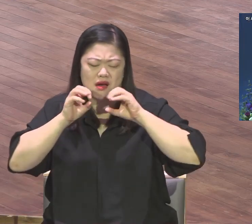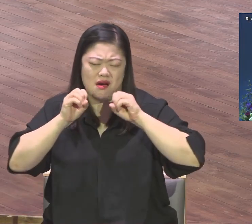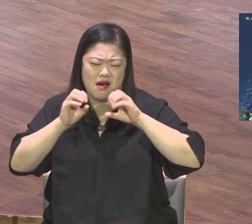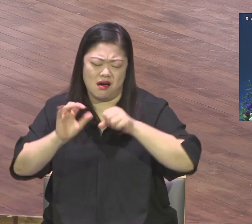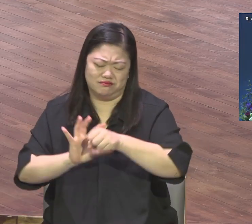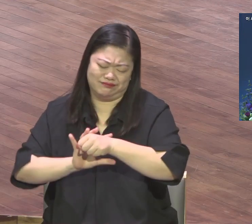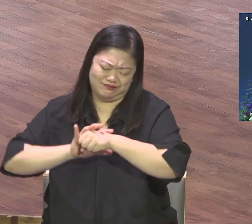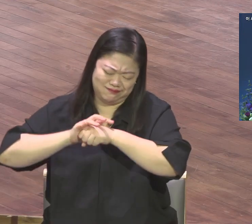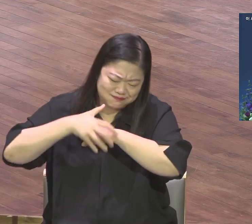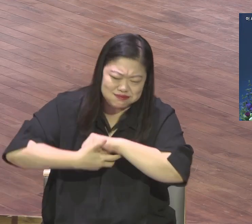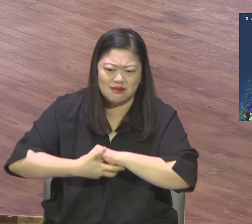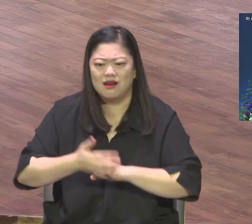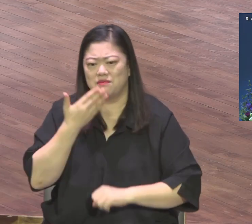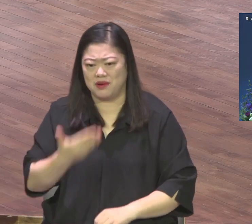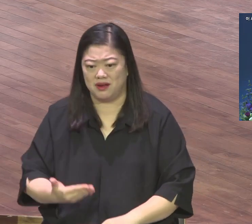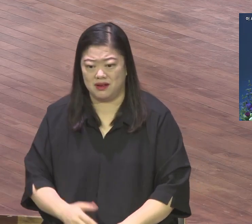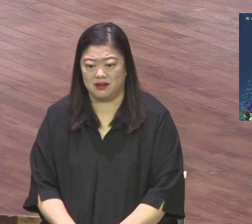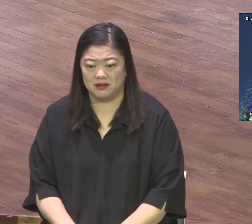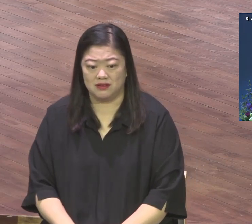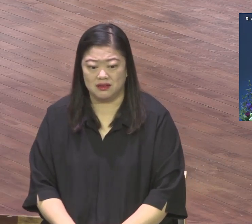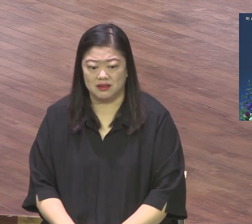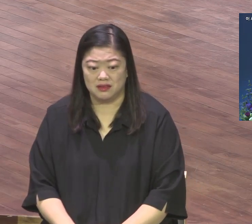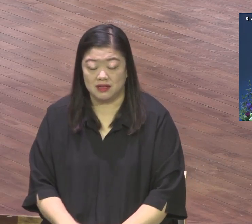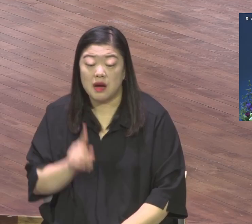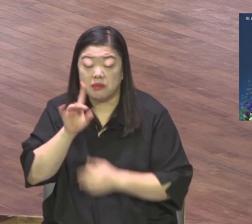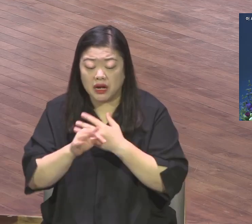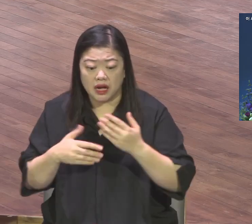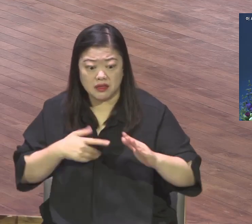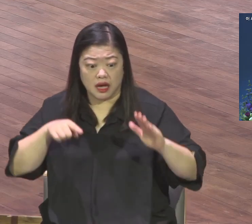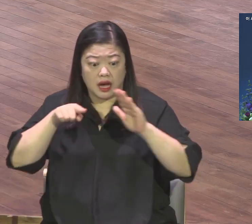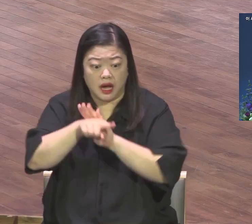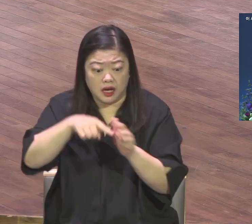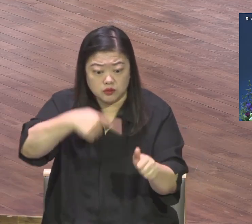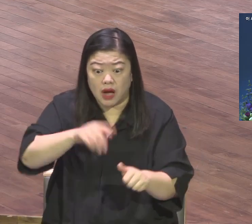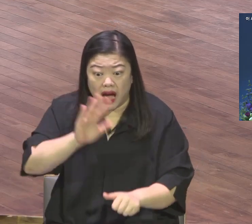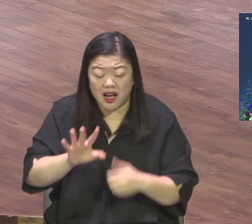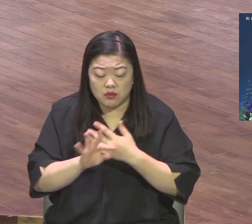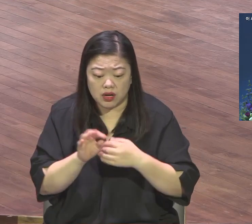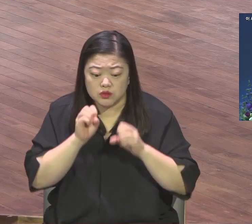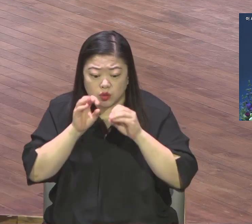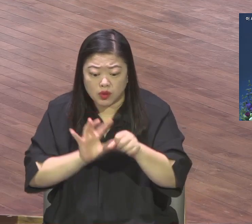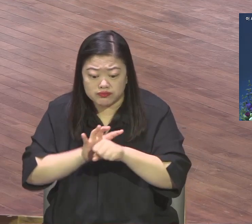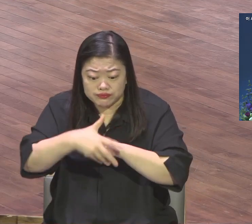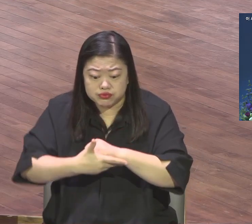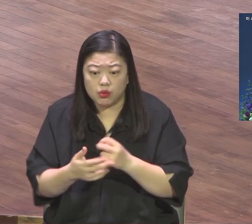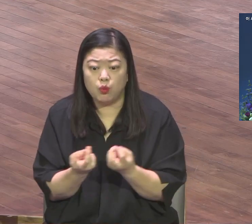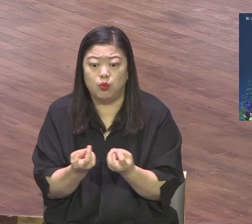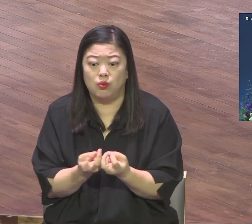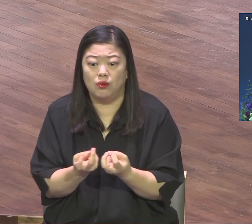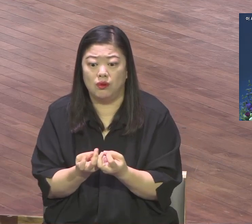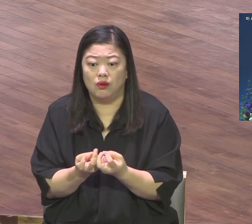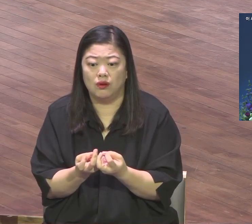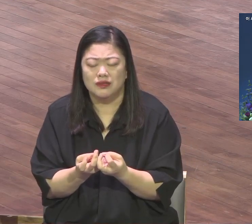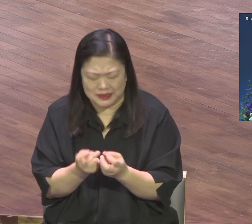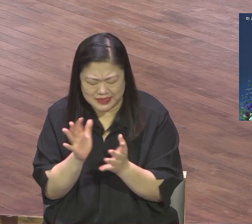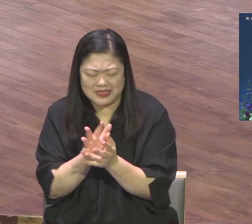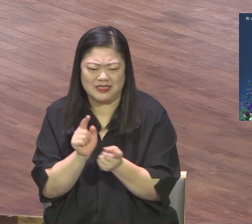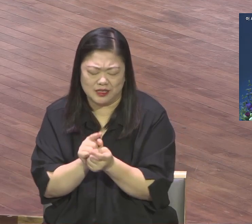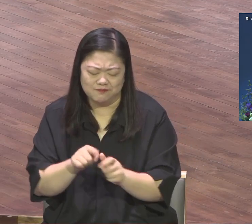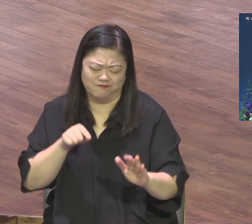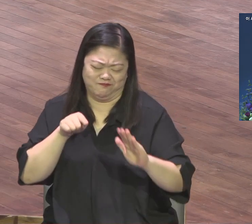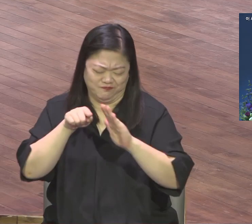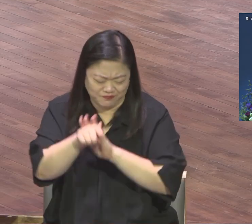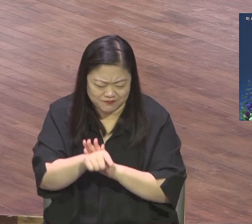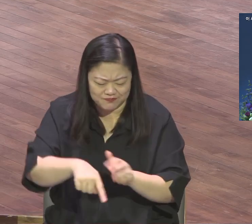누구나 다 생명의 말씀을 듣는 증거가 있도록 여러분 연약도 도전할 수 있기 바랍니다. 그것이